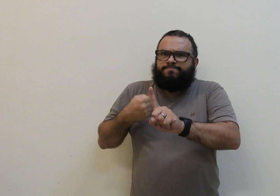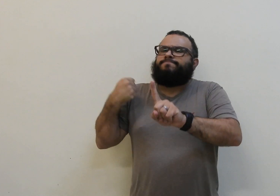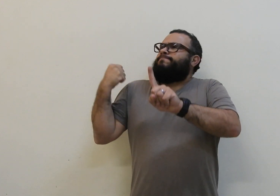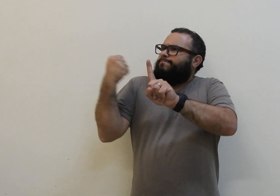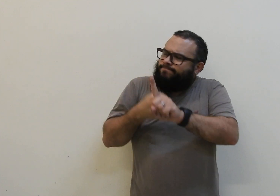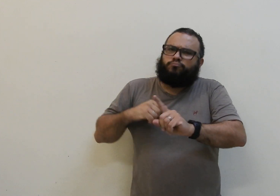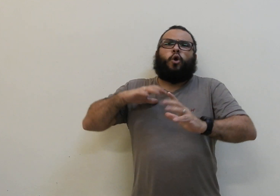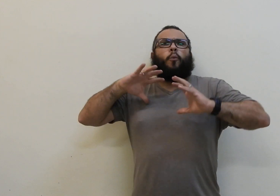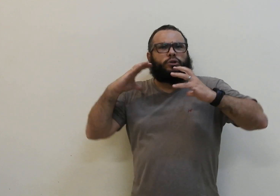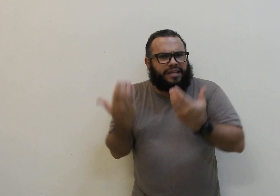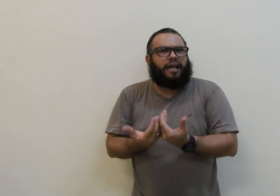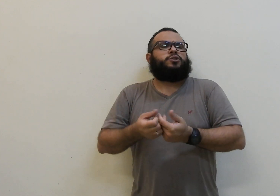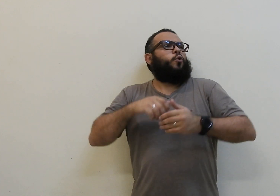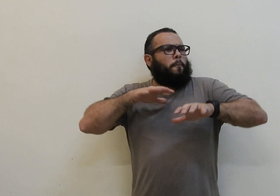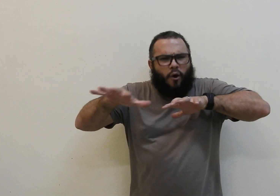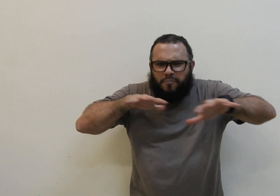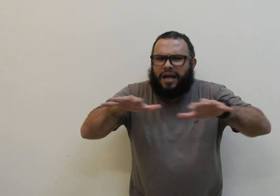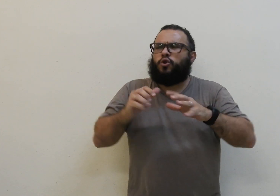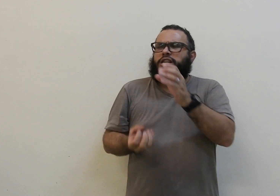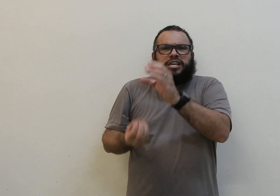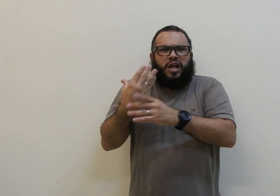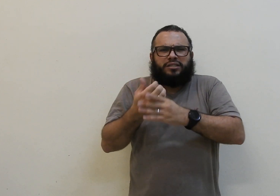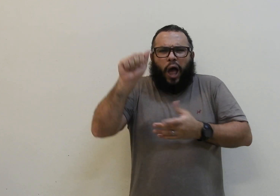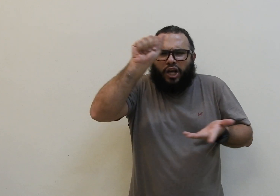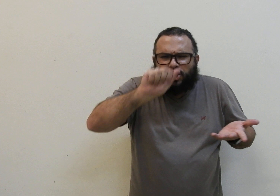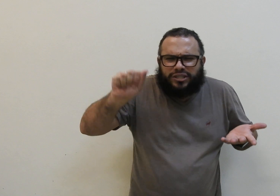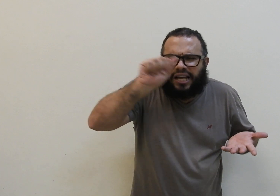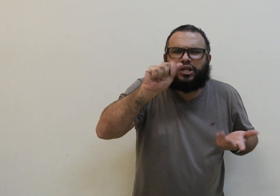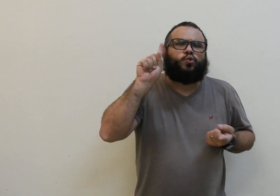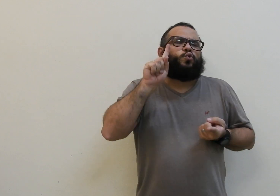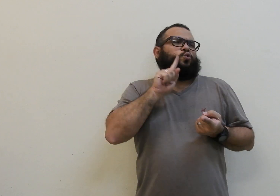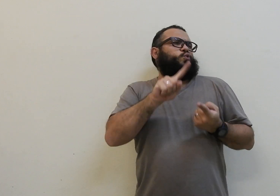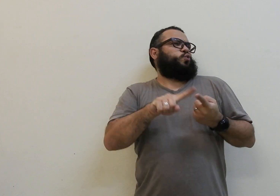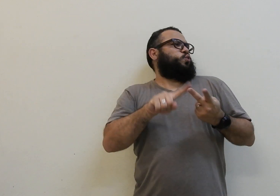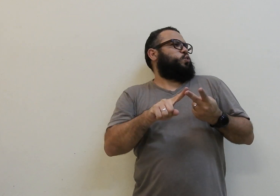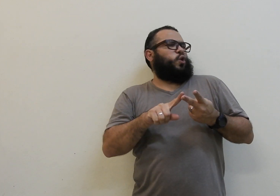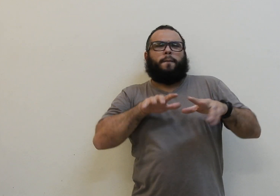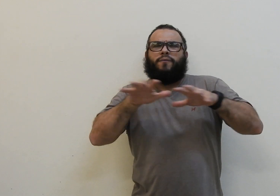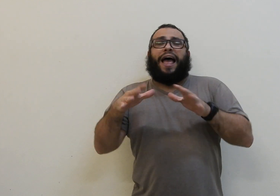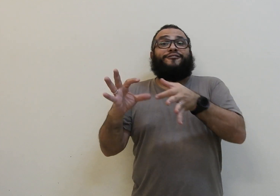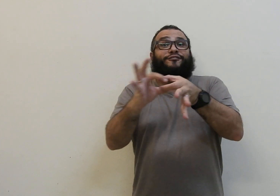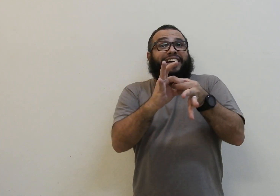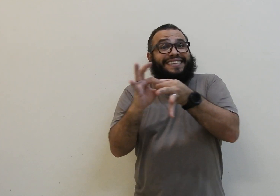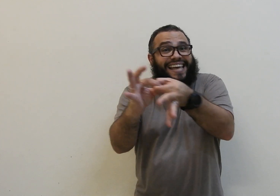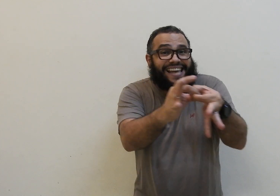por meados de 1978, um movimento foi se estabelecendo,